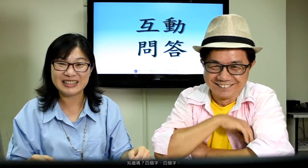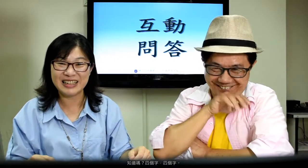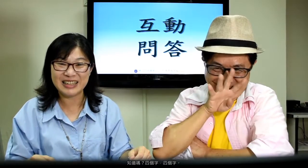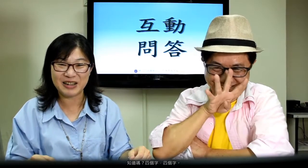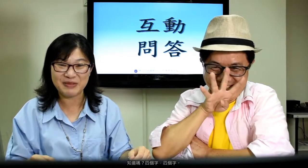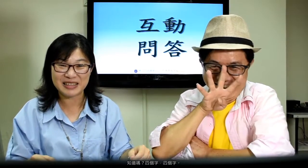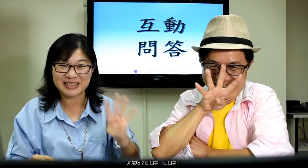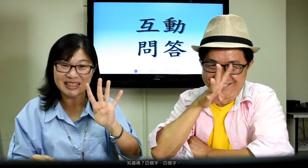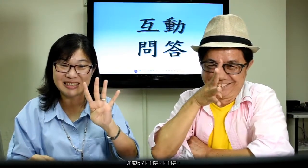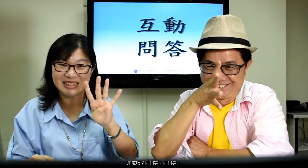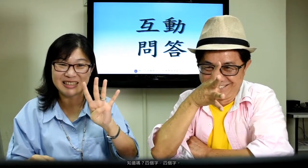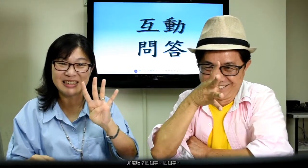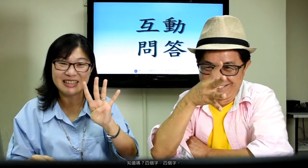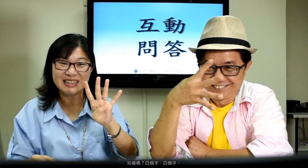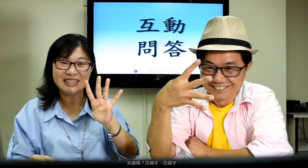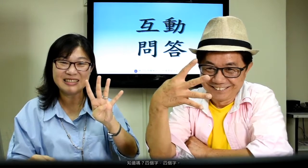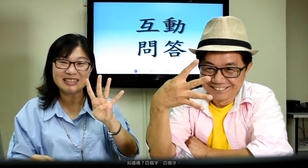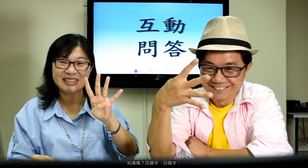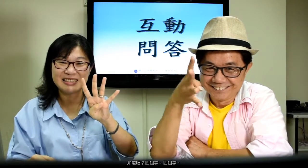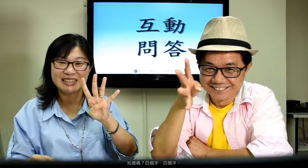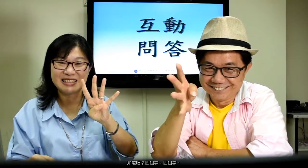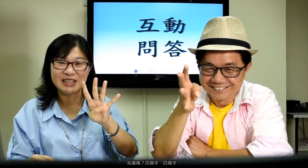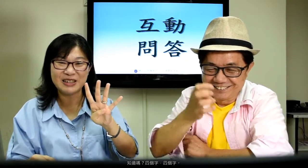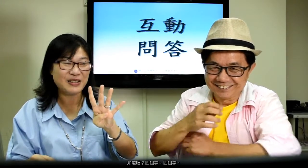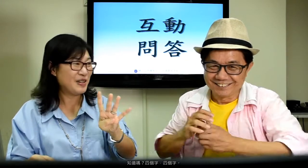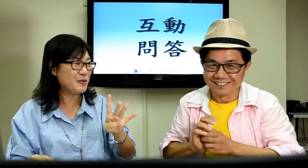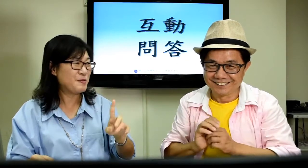知道吗？四个字，四个字，